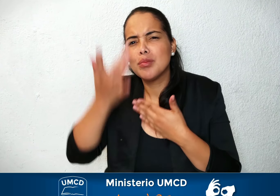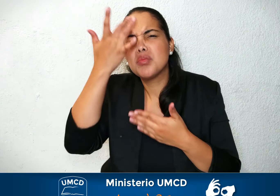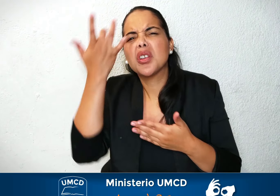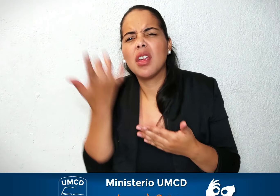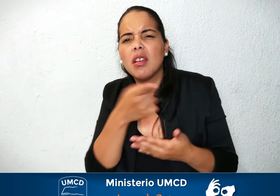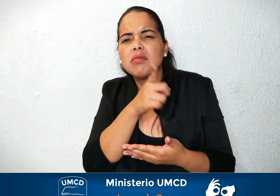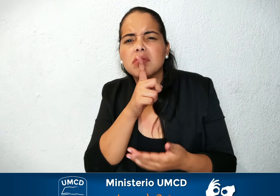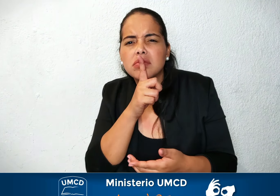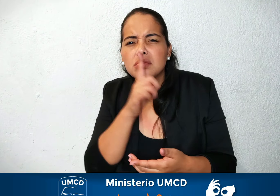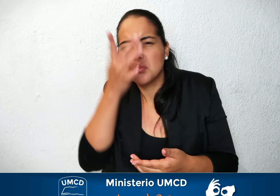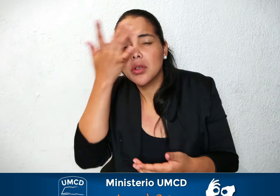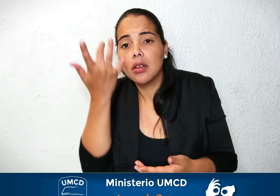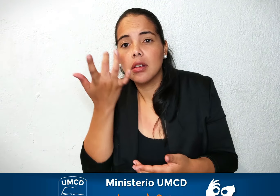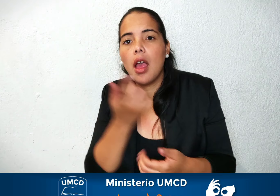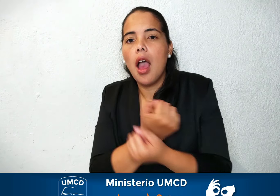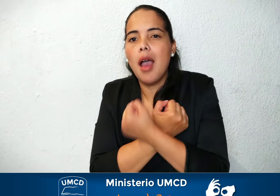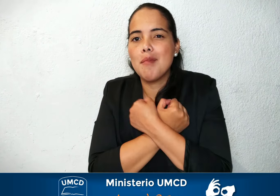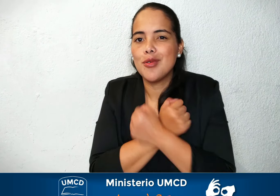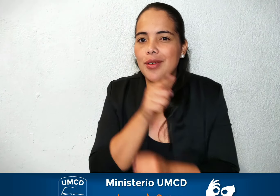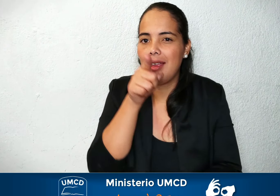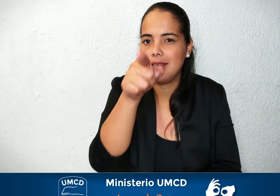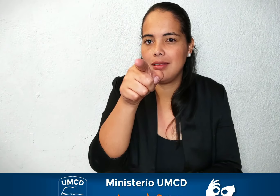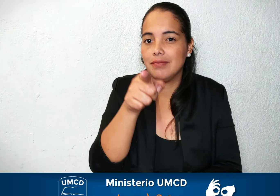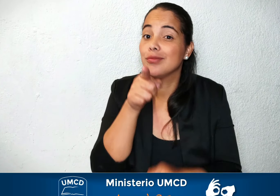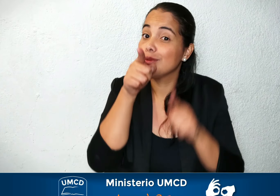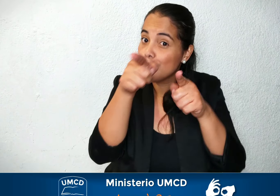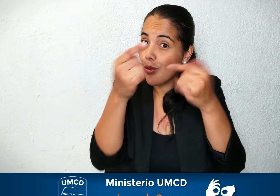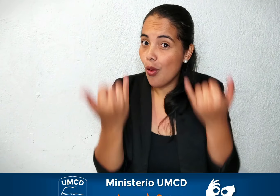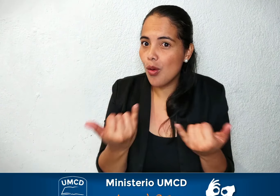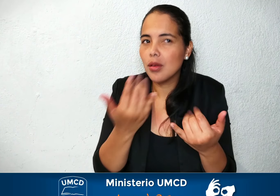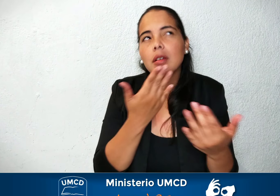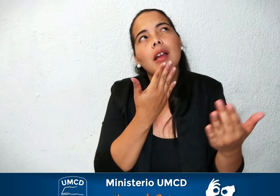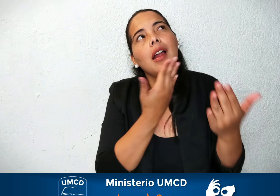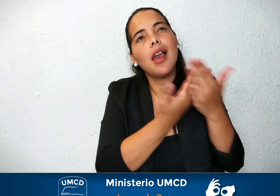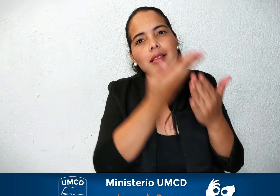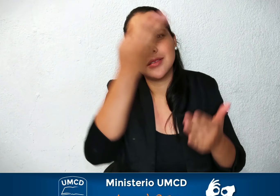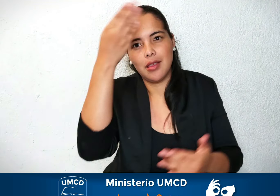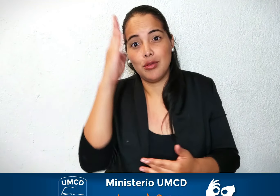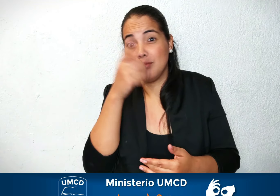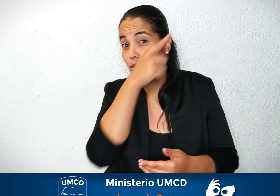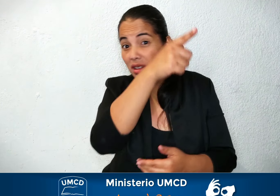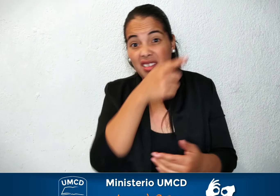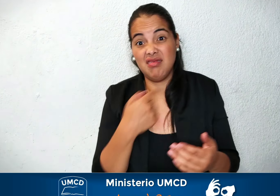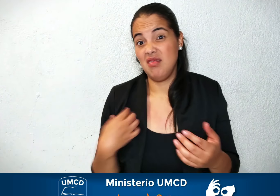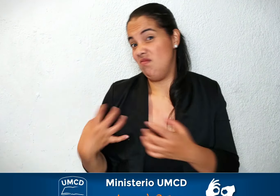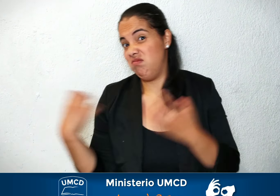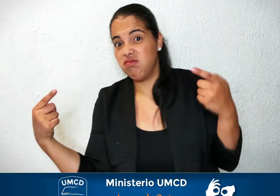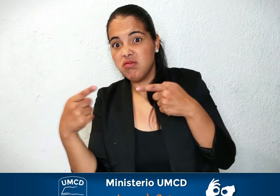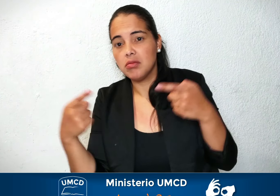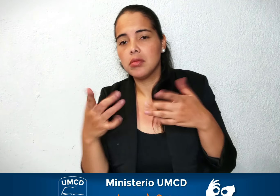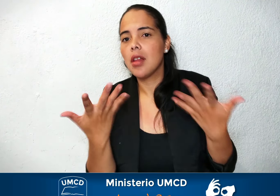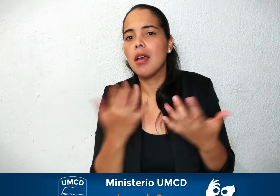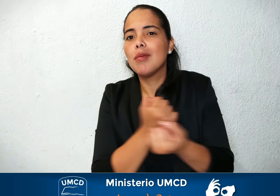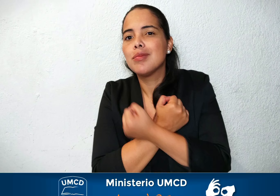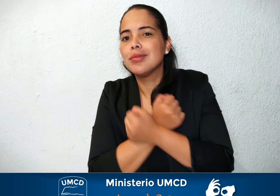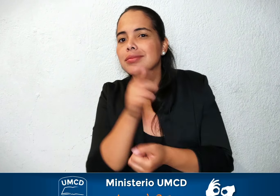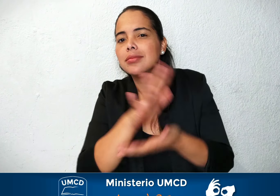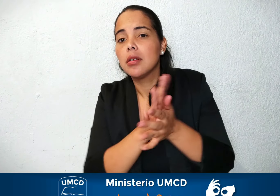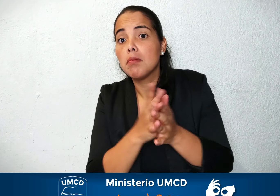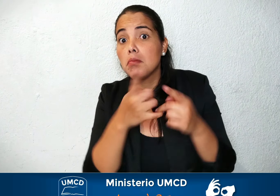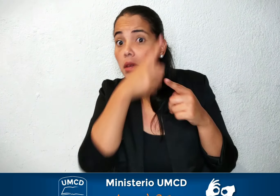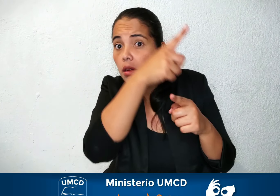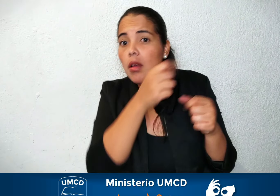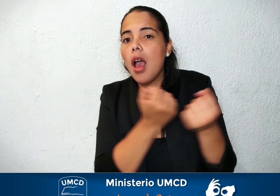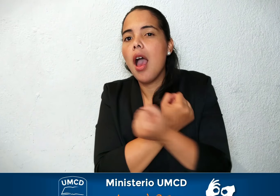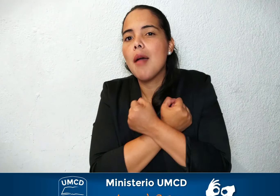por amor a nosotros. Debemos dar gracias al Señor por esa decisión que Él tuvo de callar,